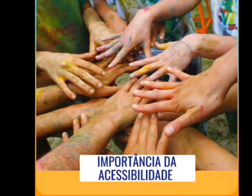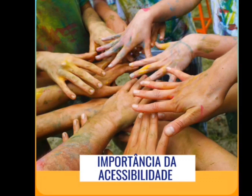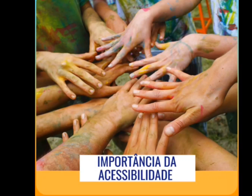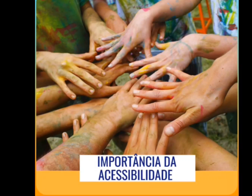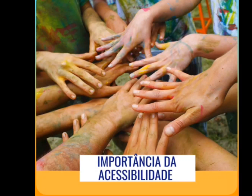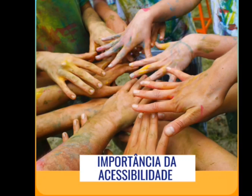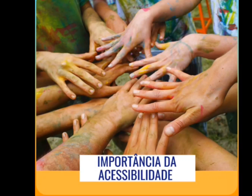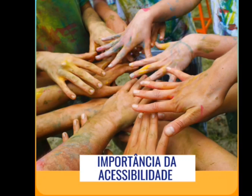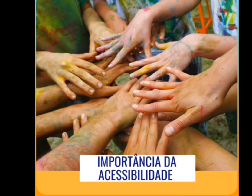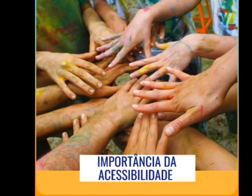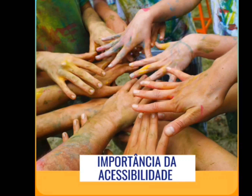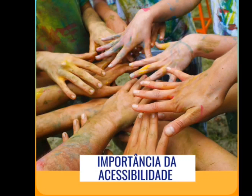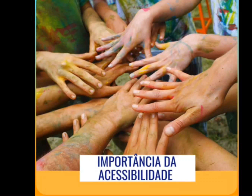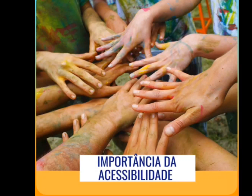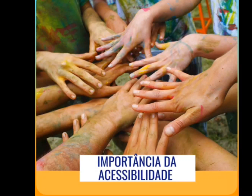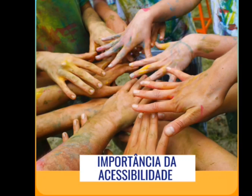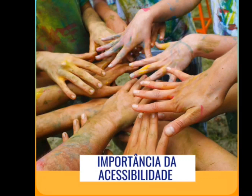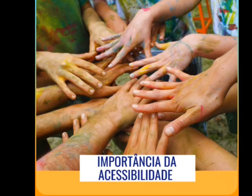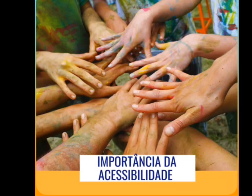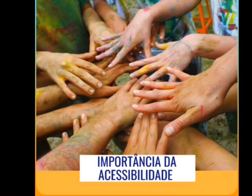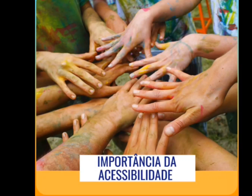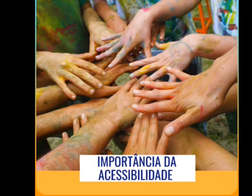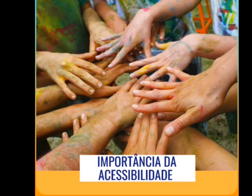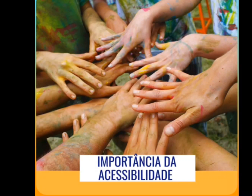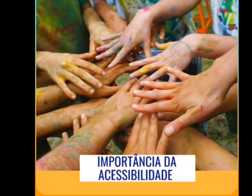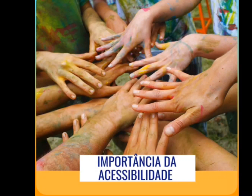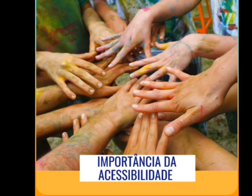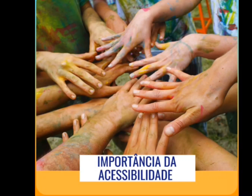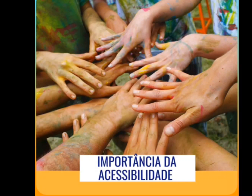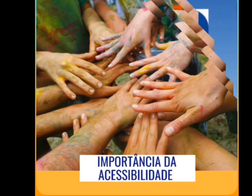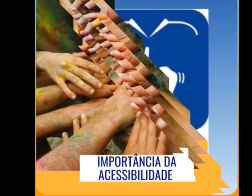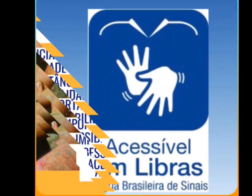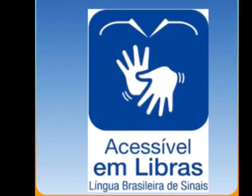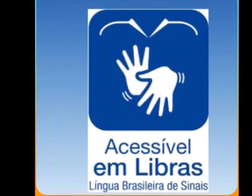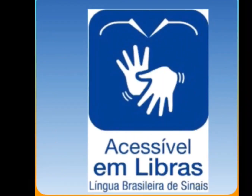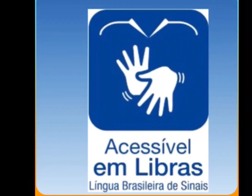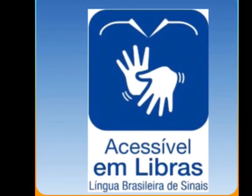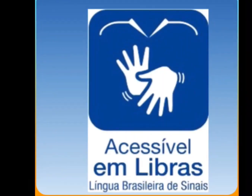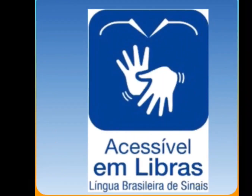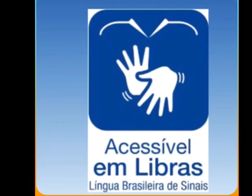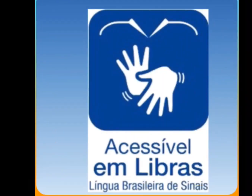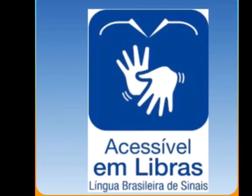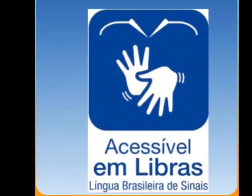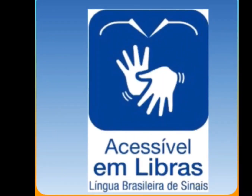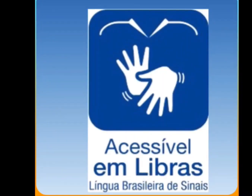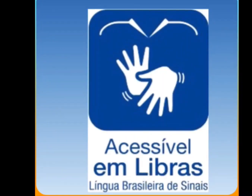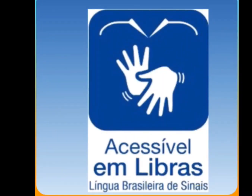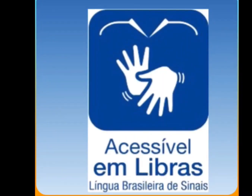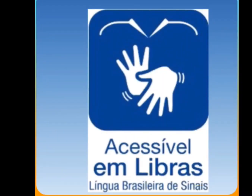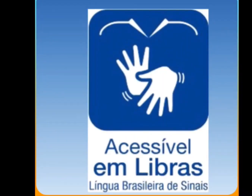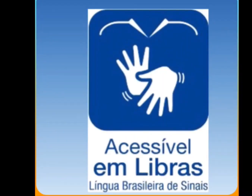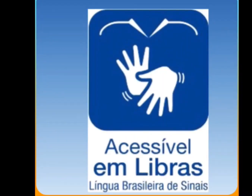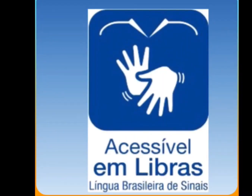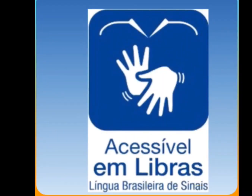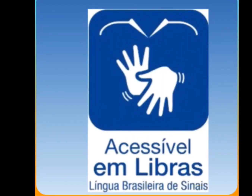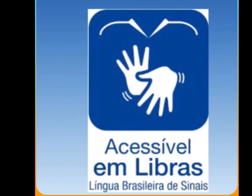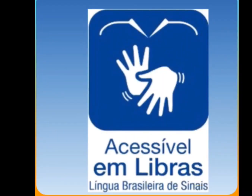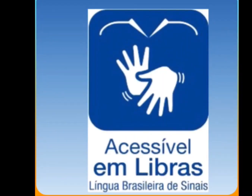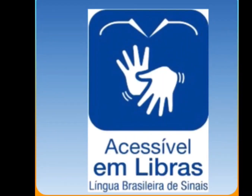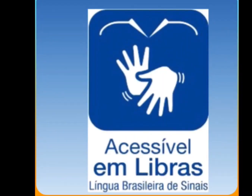educação bilíngue. O bilinguismo é uma proposta de ensino que considera a língua de sinais como primeira